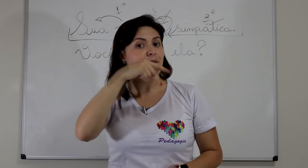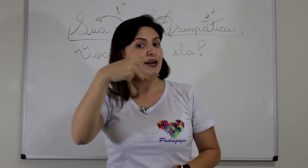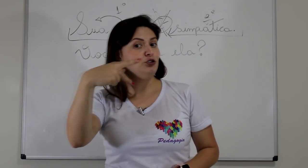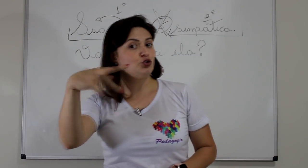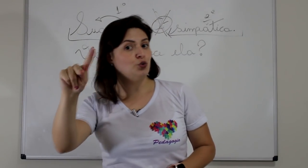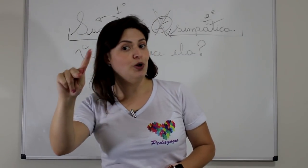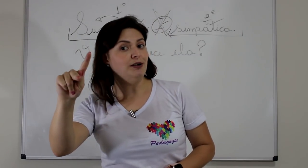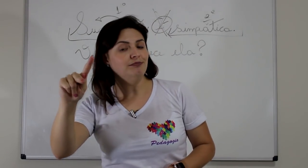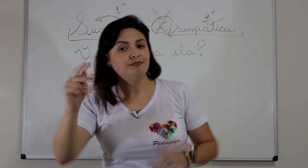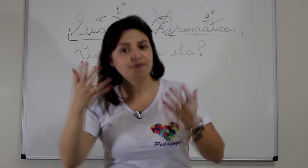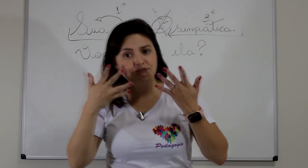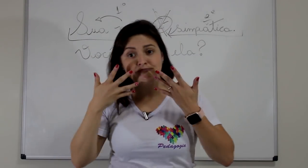sua